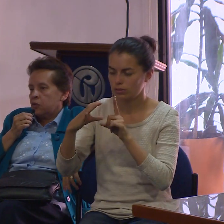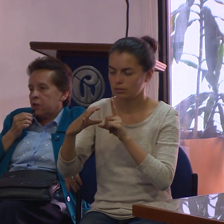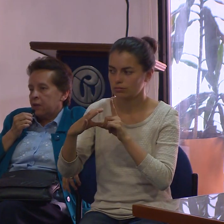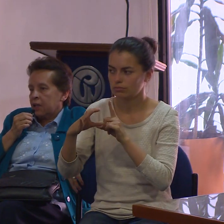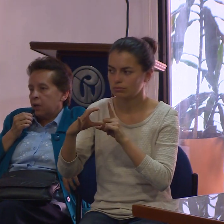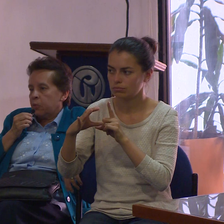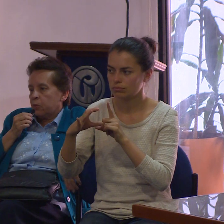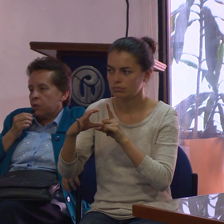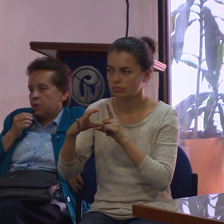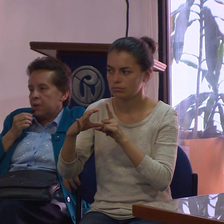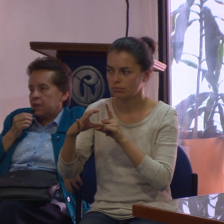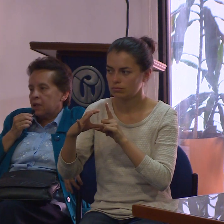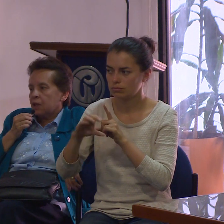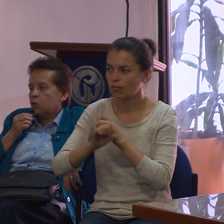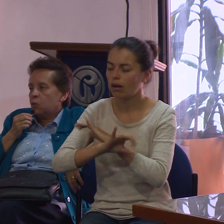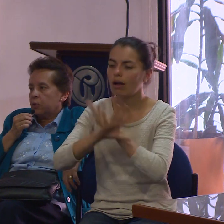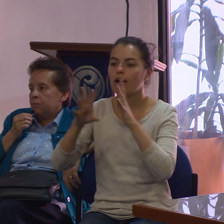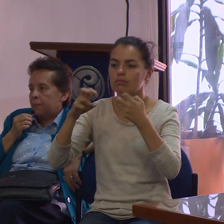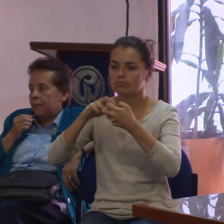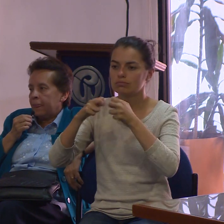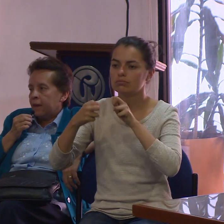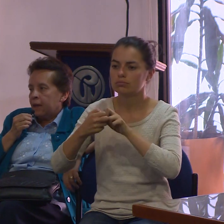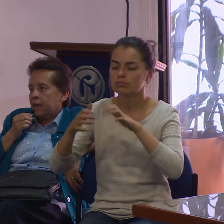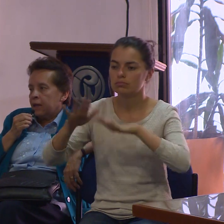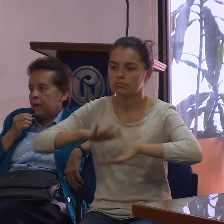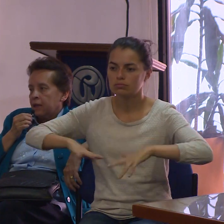que conlleva el campo de problemas del grupo